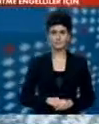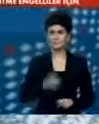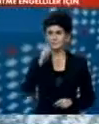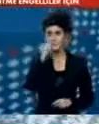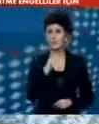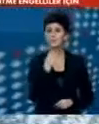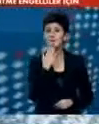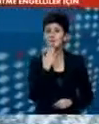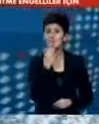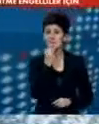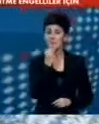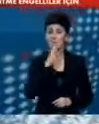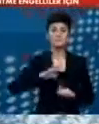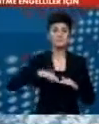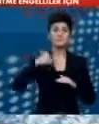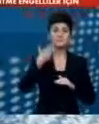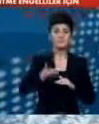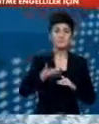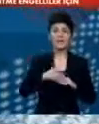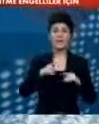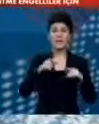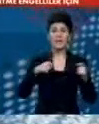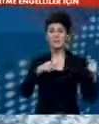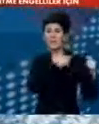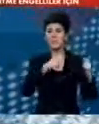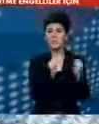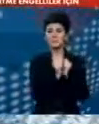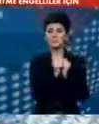Önce yemek, ardından kemençe eşliğinde horon.